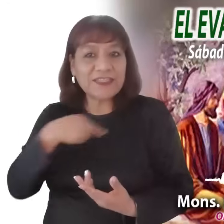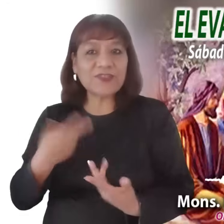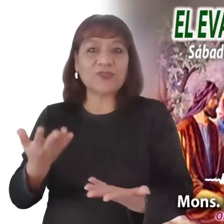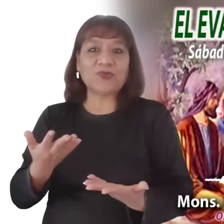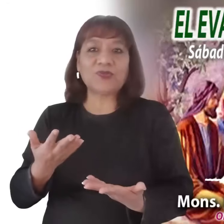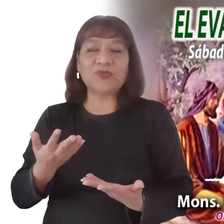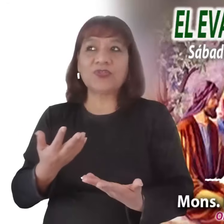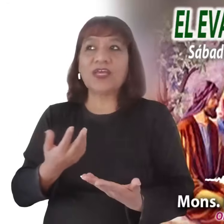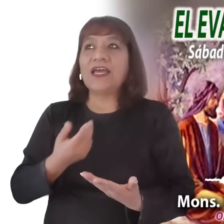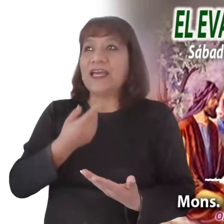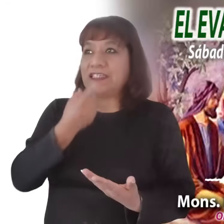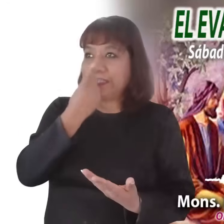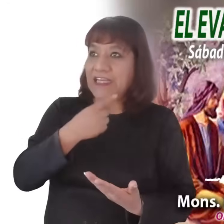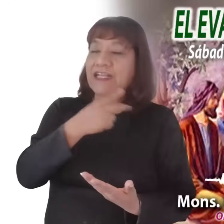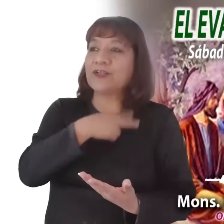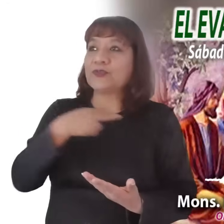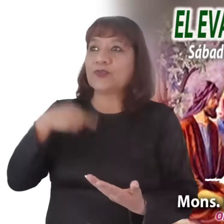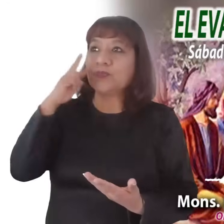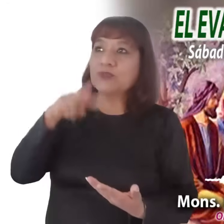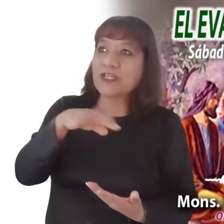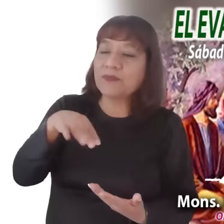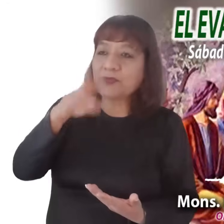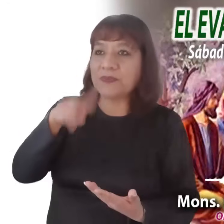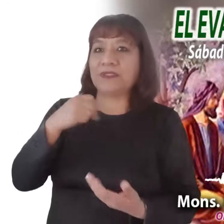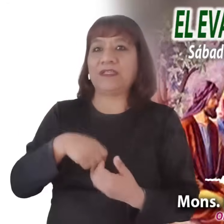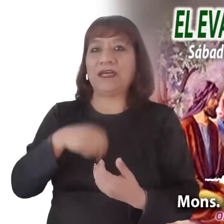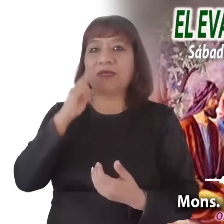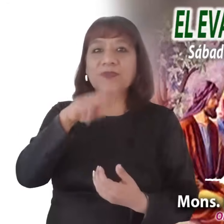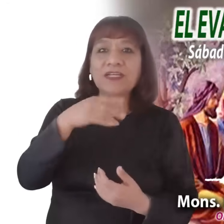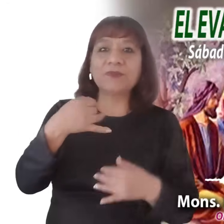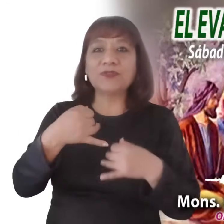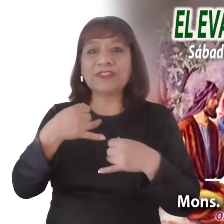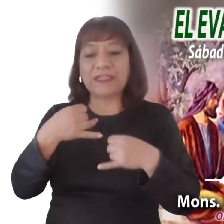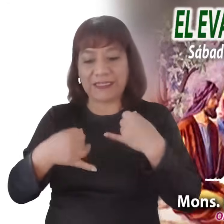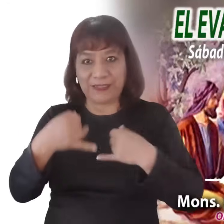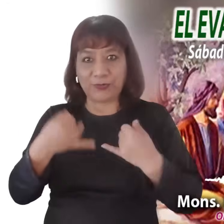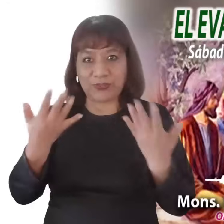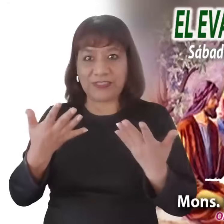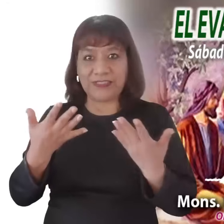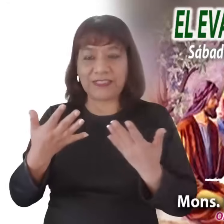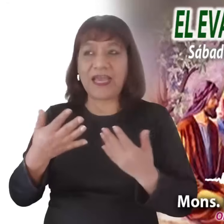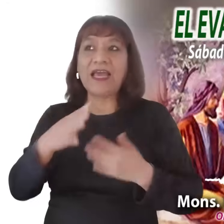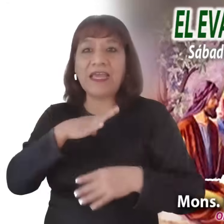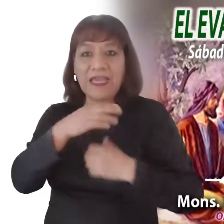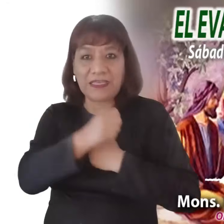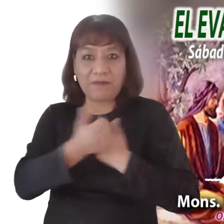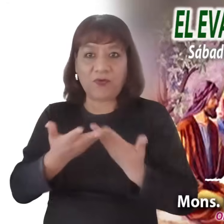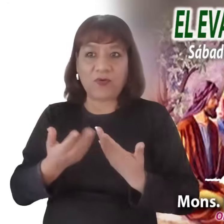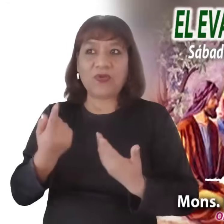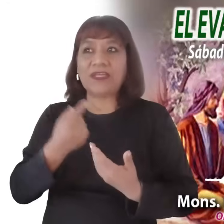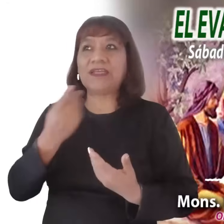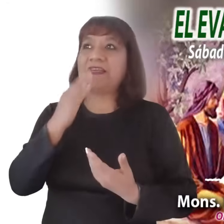por nuestra búsqueda de la verdad, de la justicia, del amor. Qué bueno que